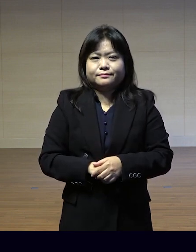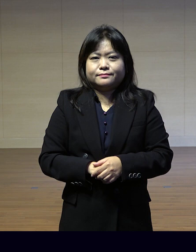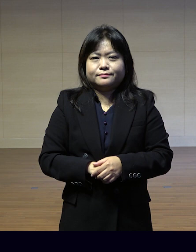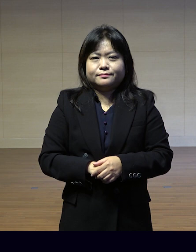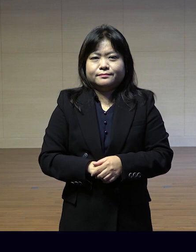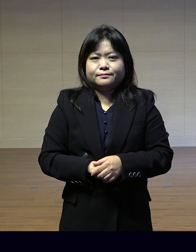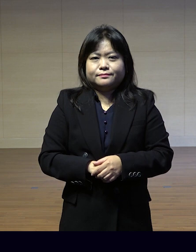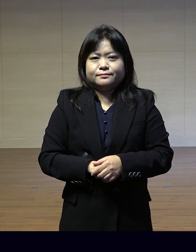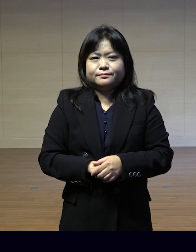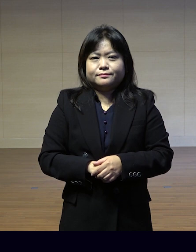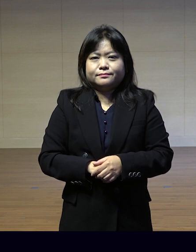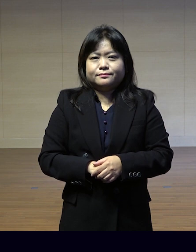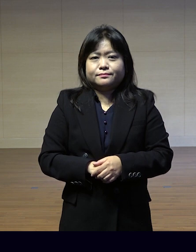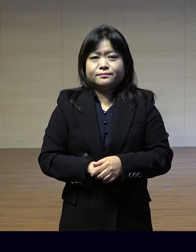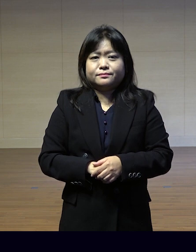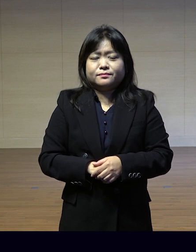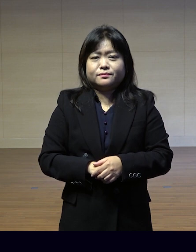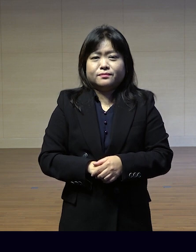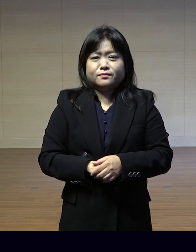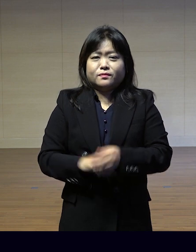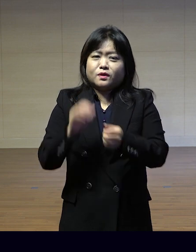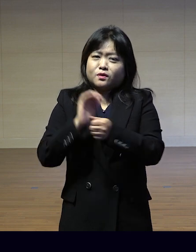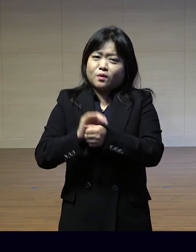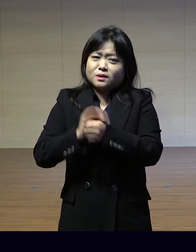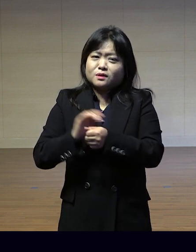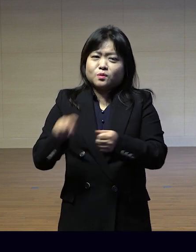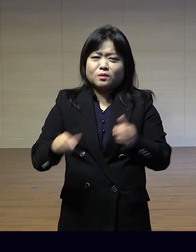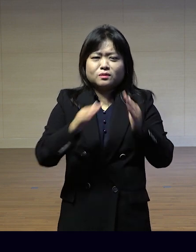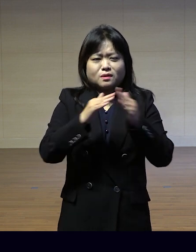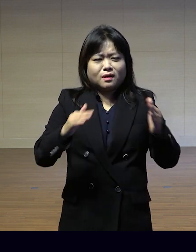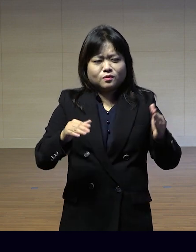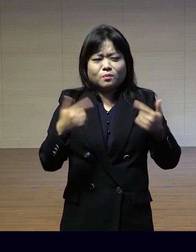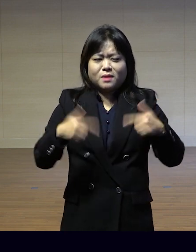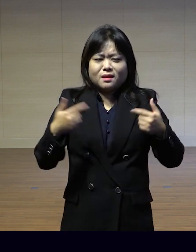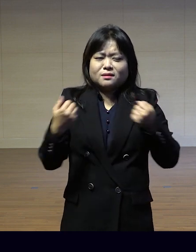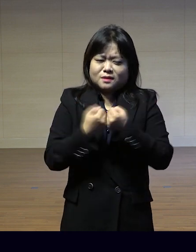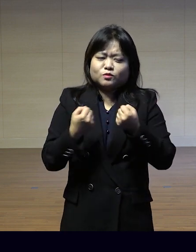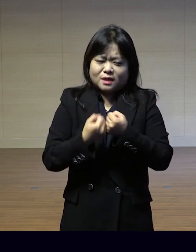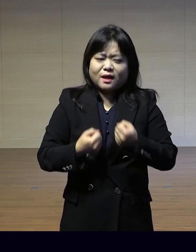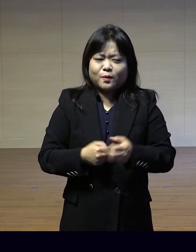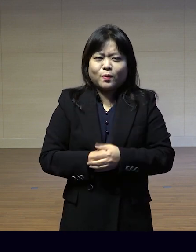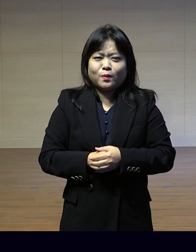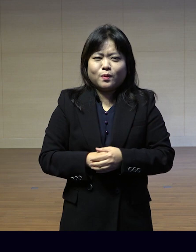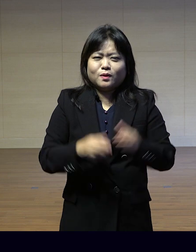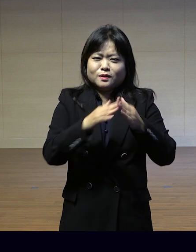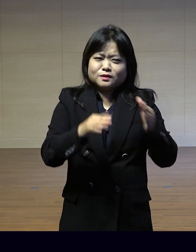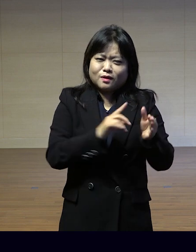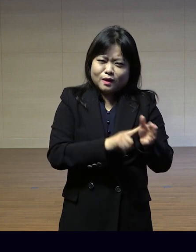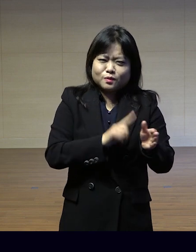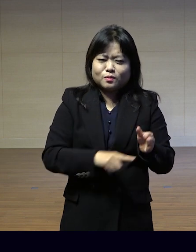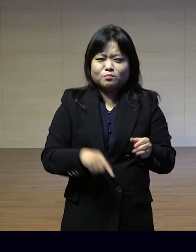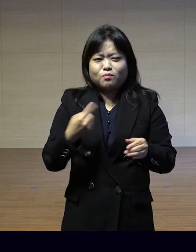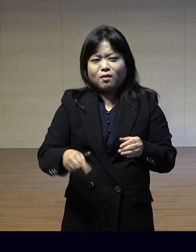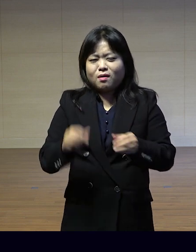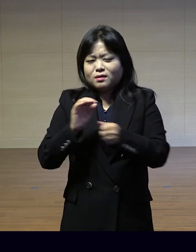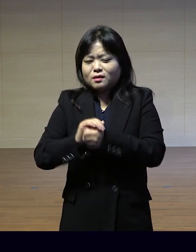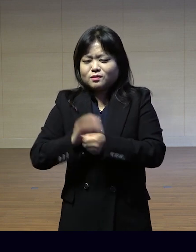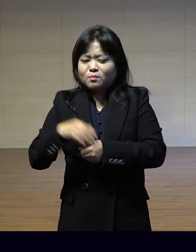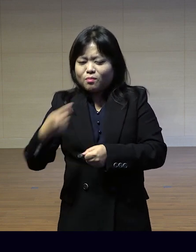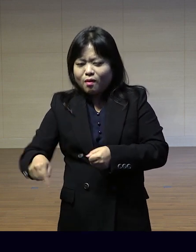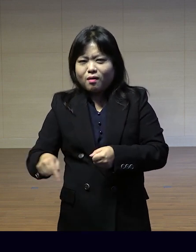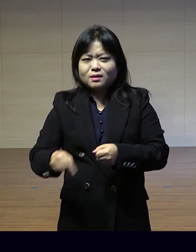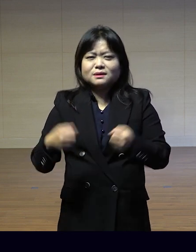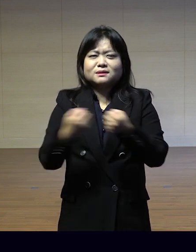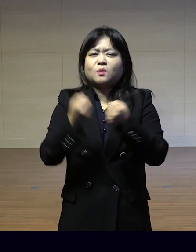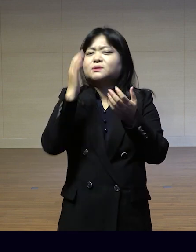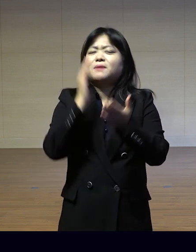우리 현실적으로 돌아오면 경상도하고 전라도하고 맨날 서로 싸우잖아요. 전라도 놈들은 어떻다, 경상도 놈들은 어떻다 싸우. 그렇게